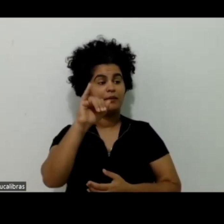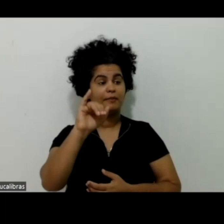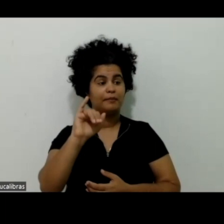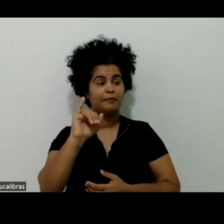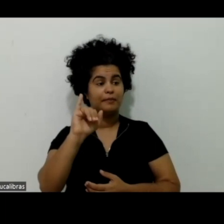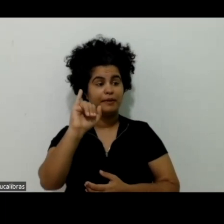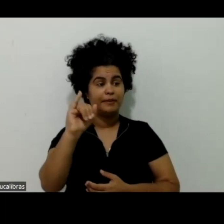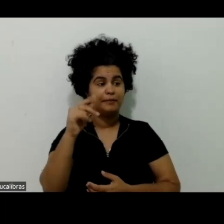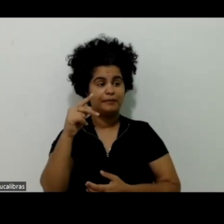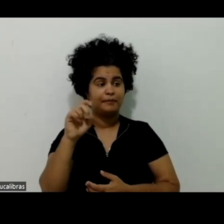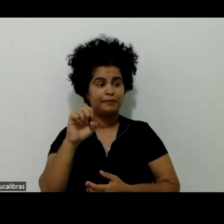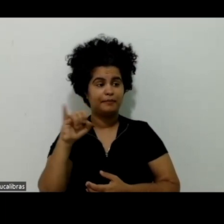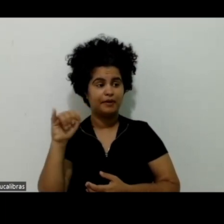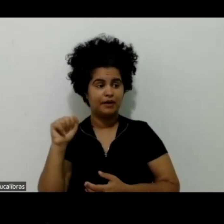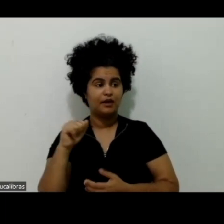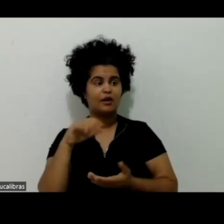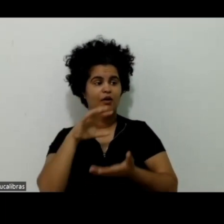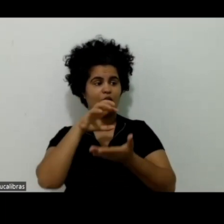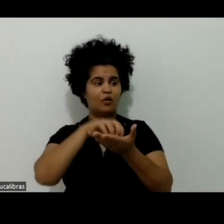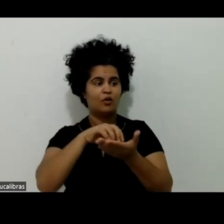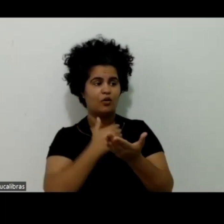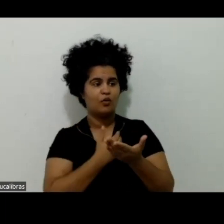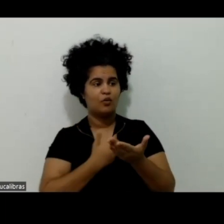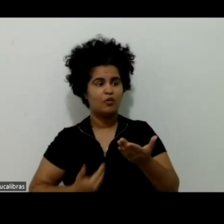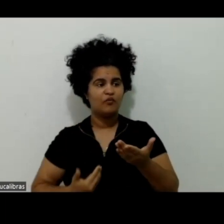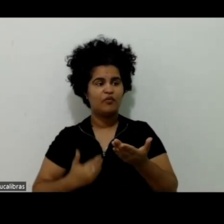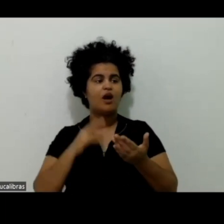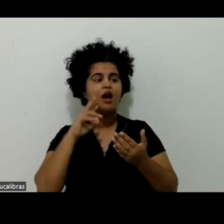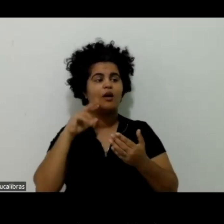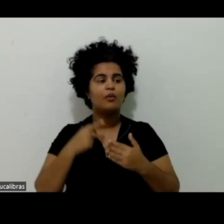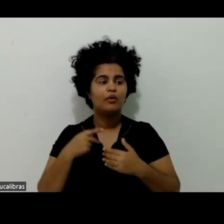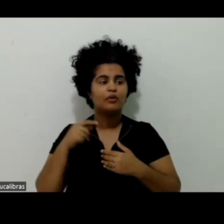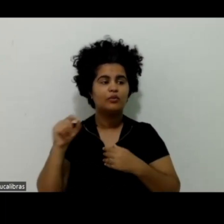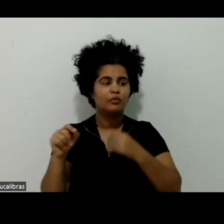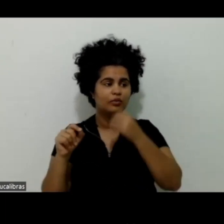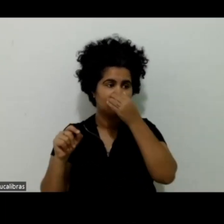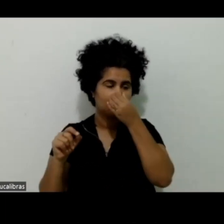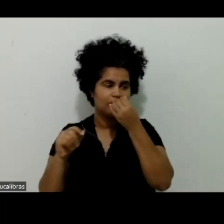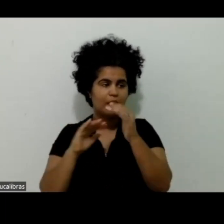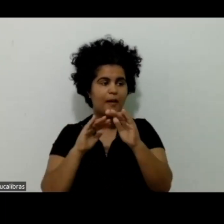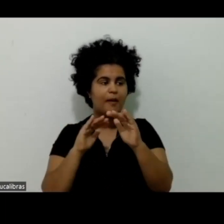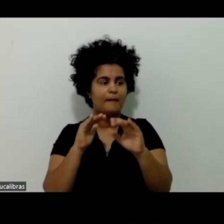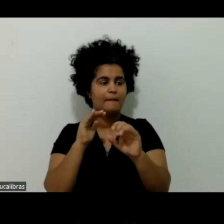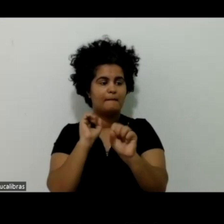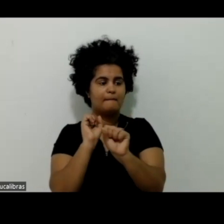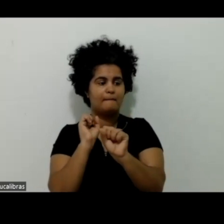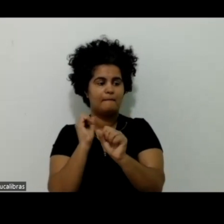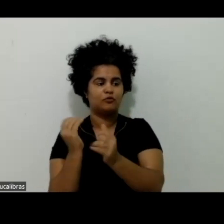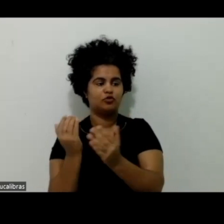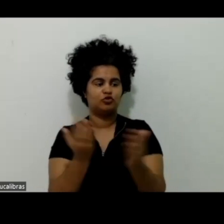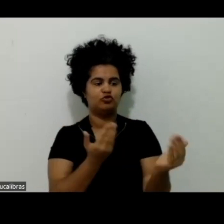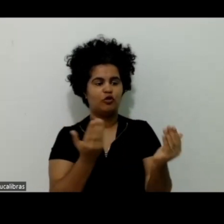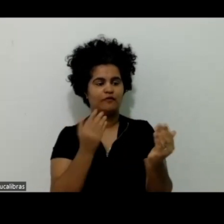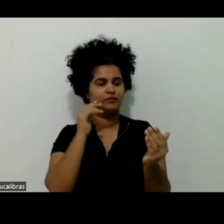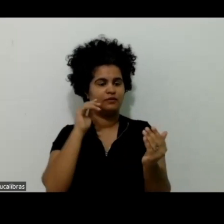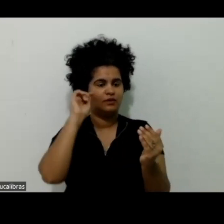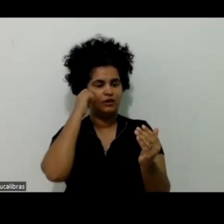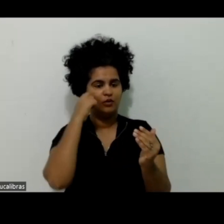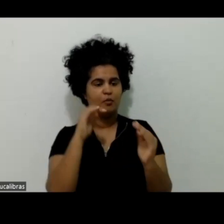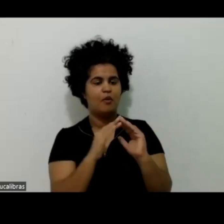olha só, o órgão do governo reconhece que o genocídio contra jovens negros da periferia desse